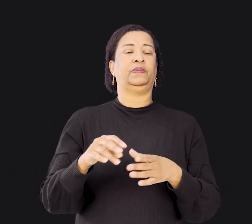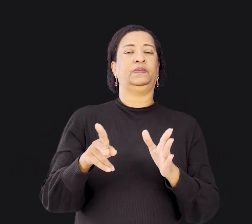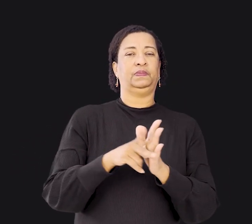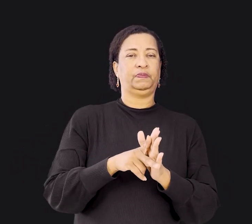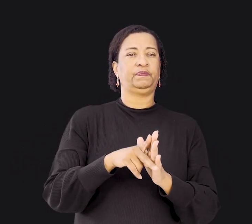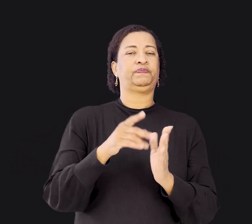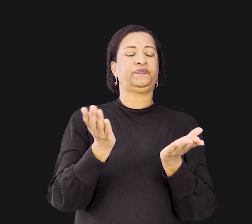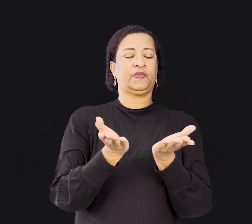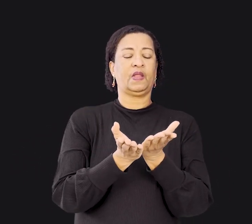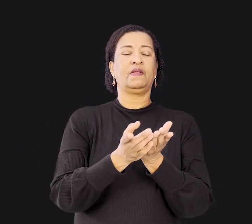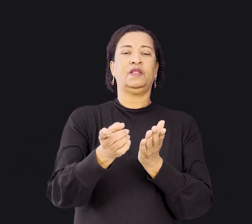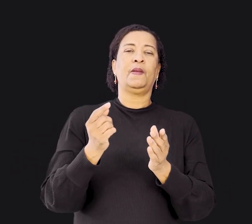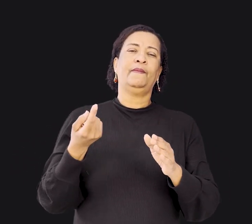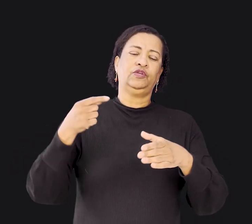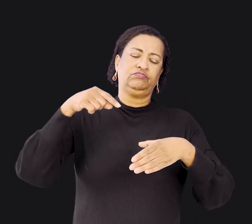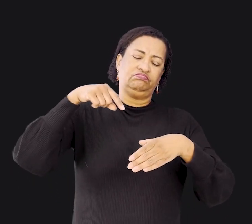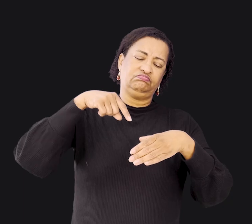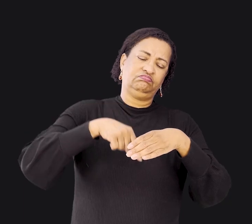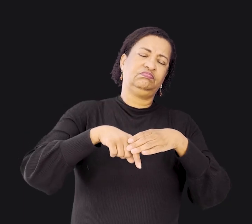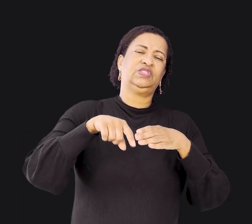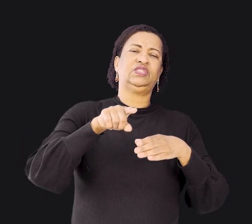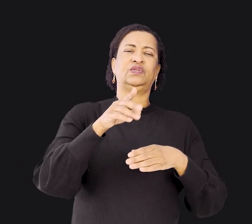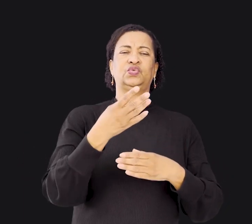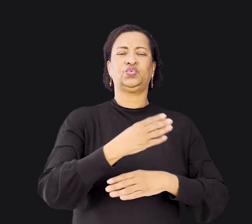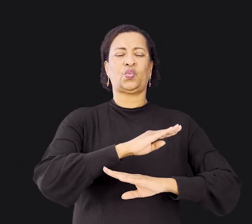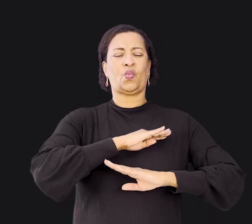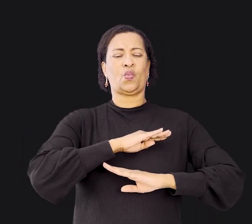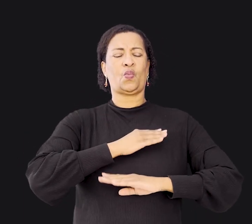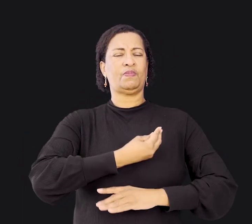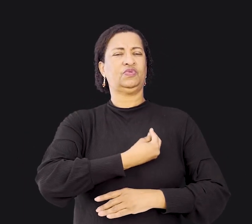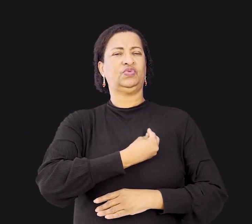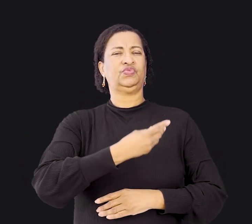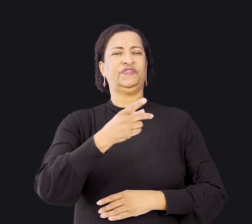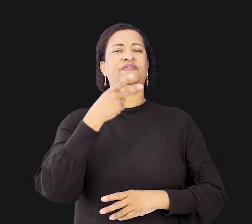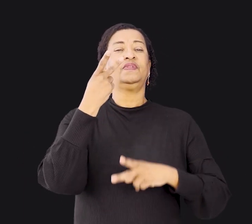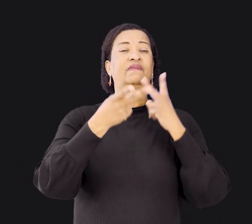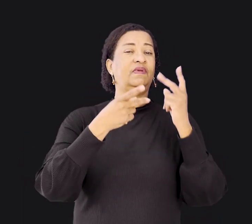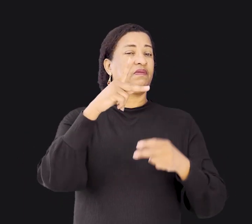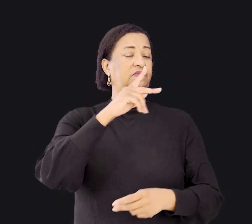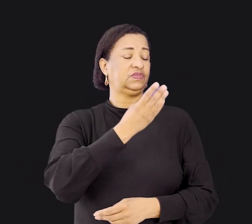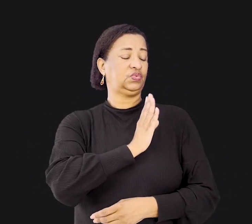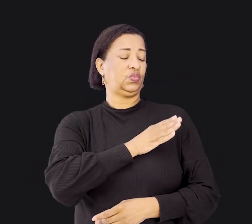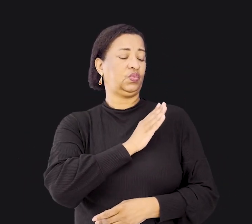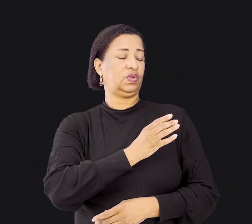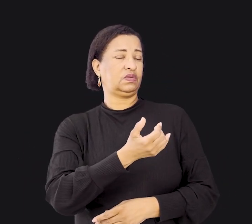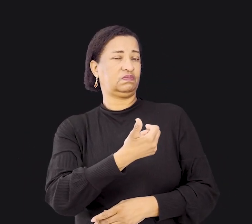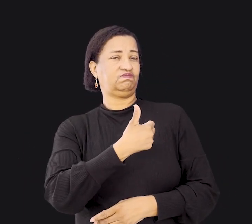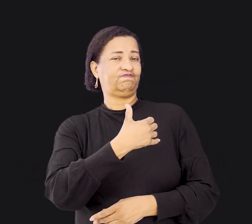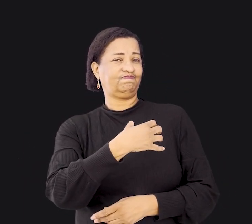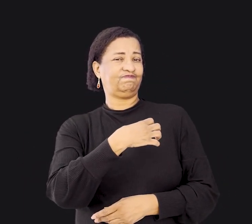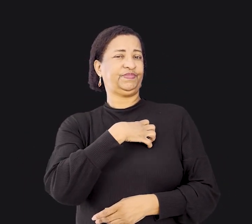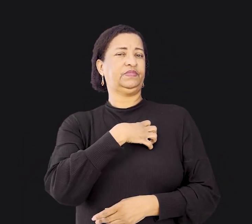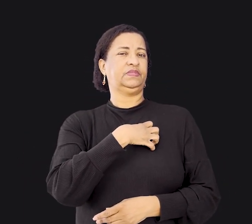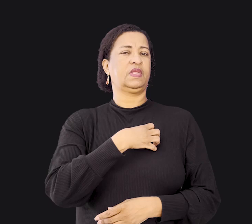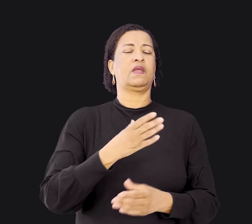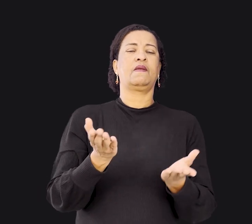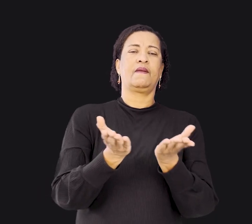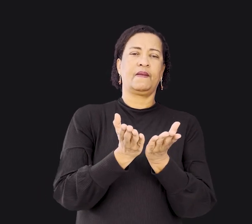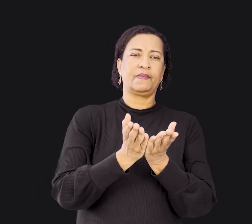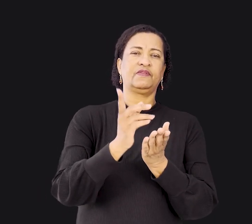pode penetrar nas profundezas do seu ser e falar ao seu coração. A palavra de Deus é o agente do Espírito Santo